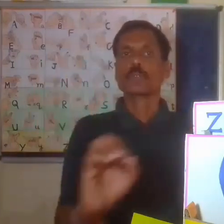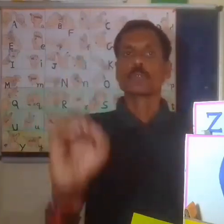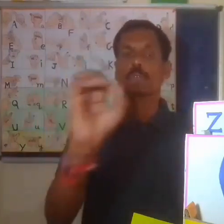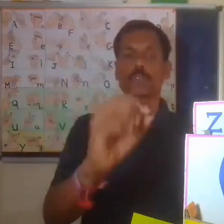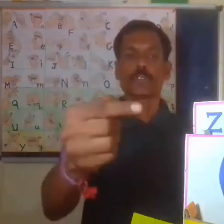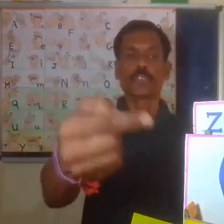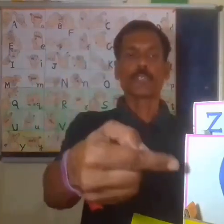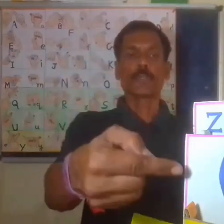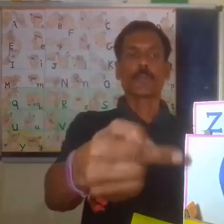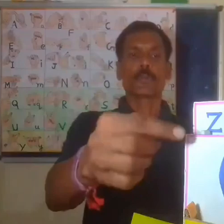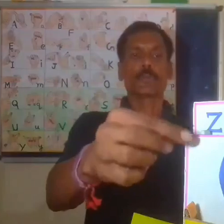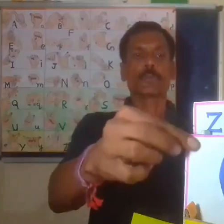जीरो